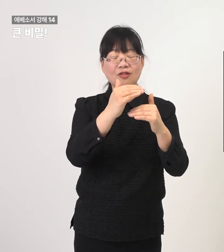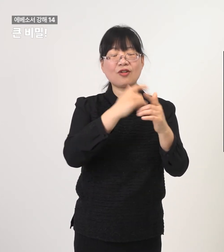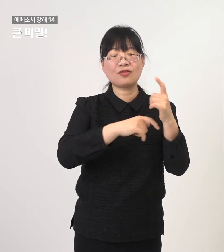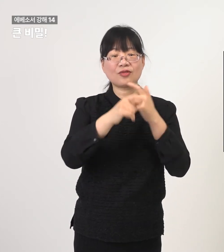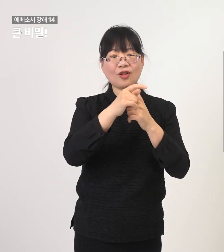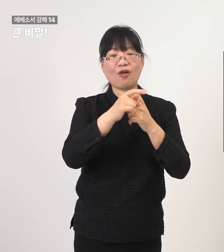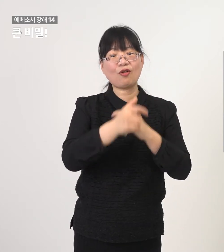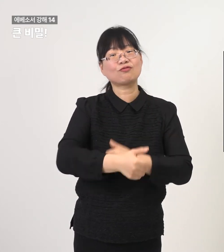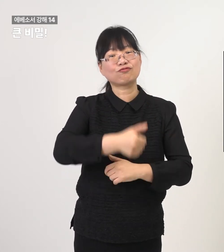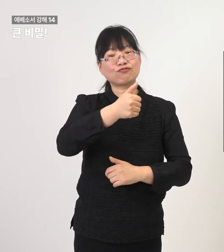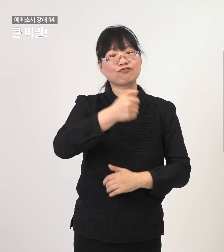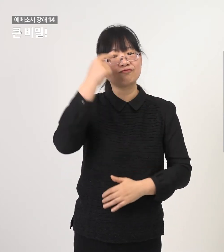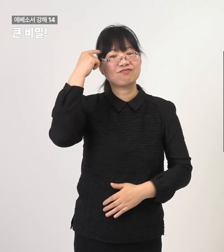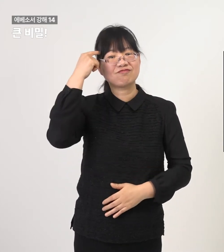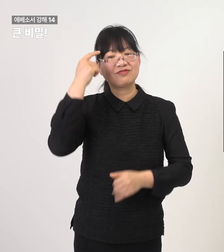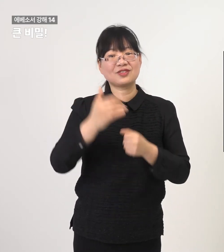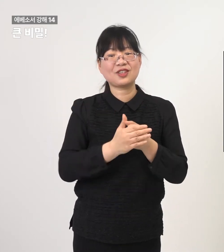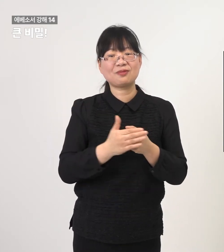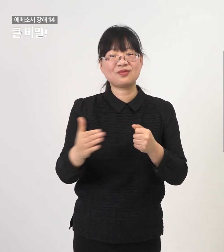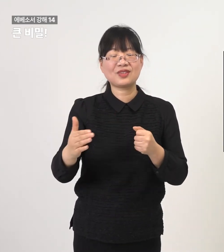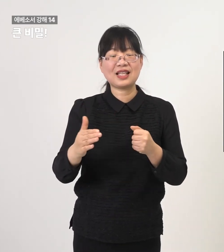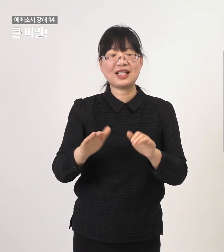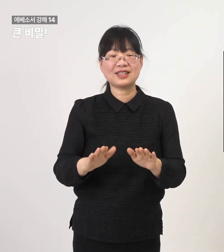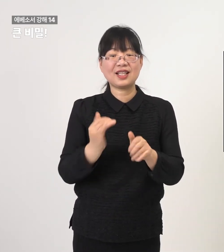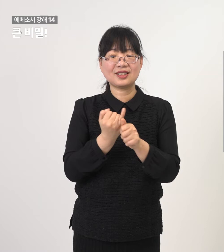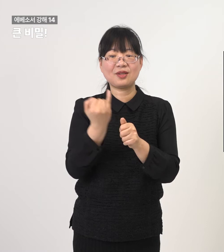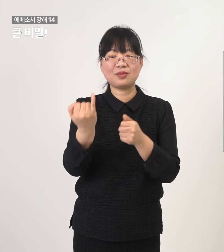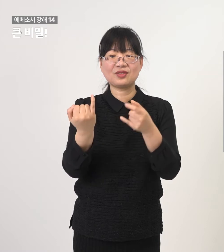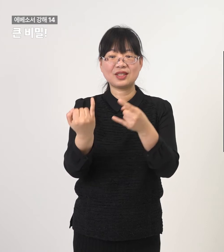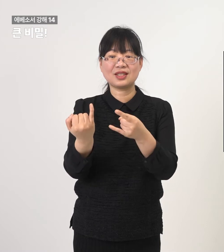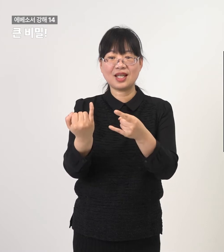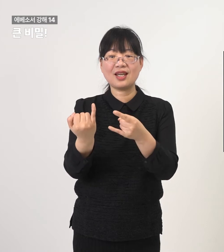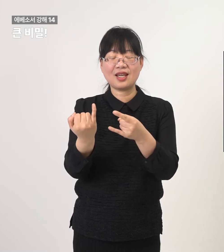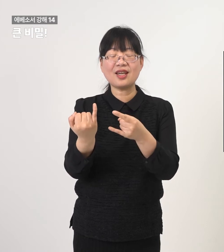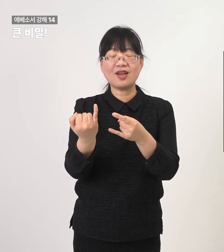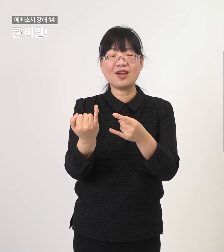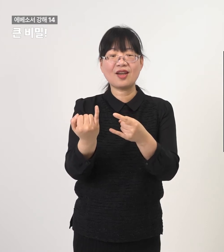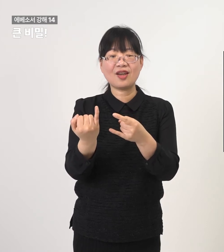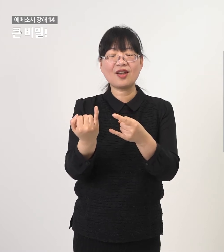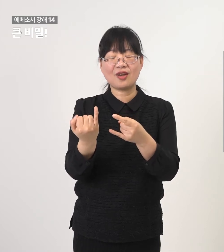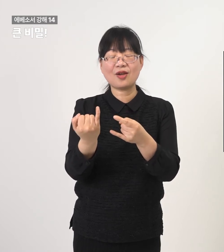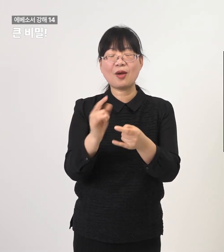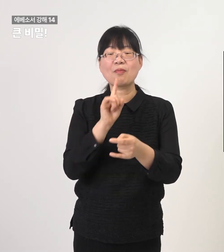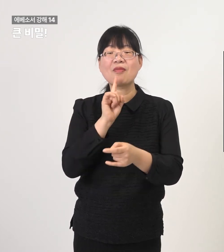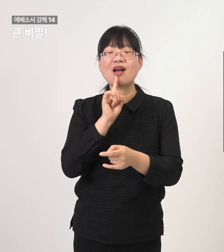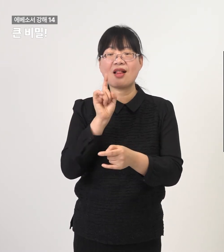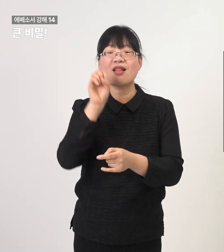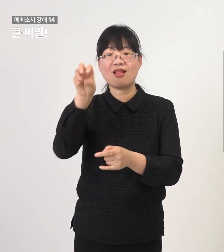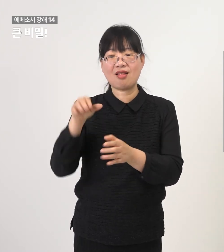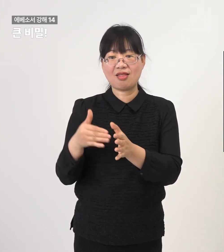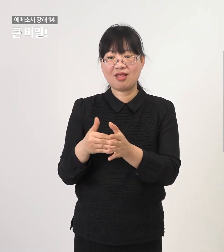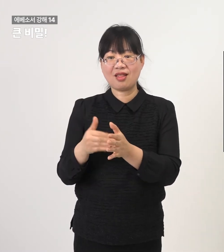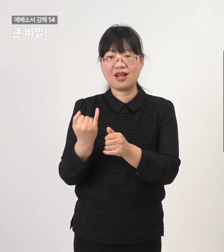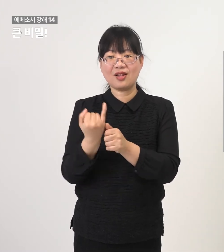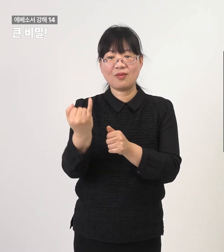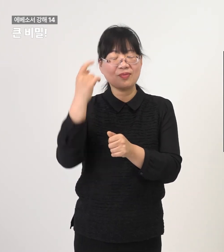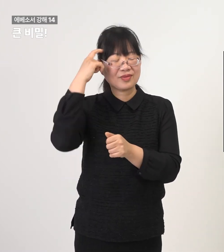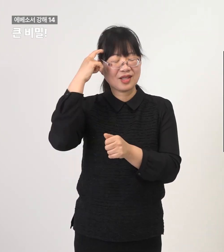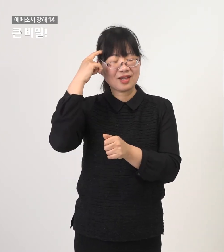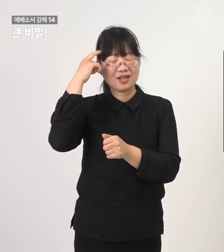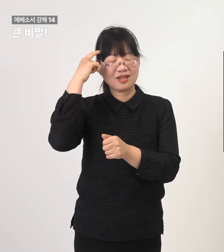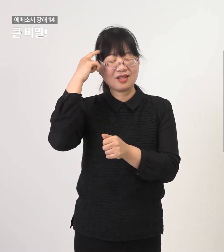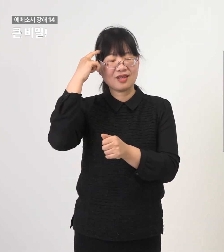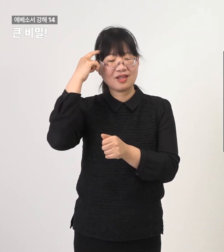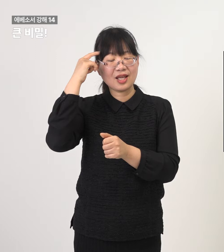더 낫겠다 싶어서 이제 사모님한테 그렇게 제안을 했대요. 이 사모님이